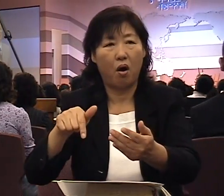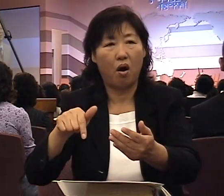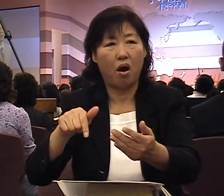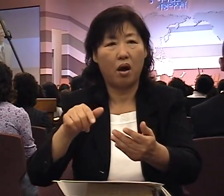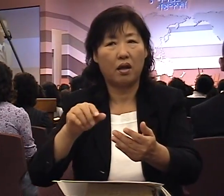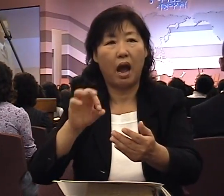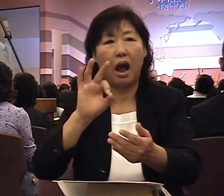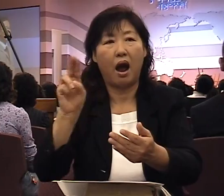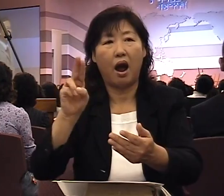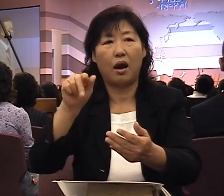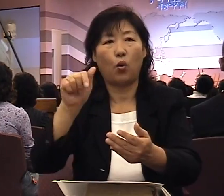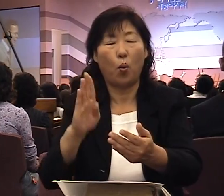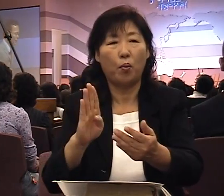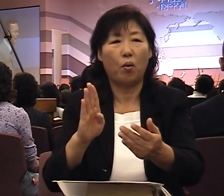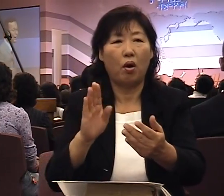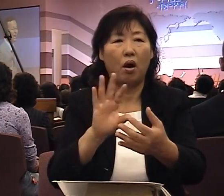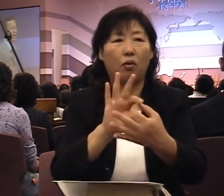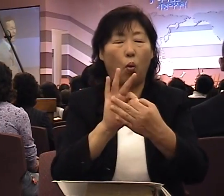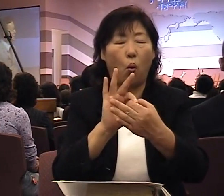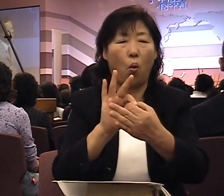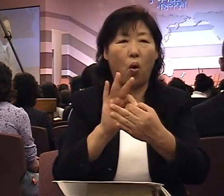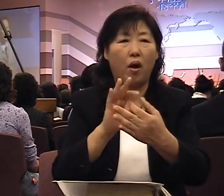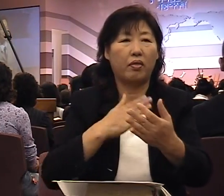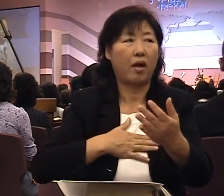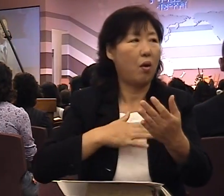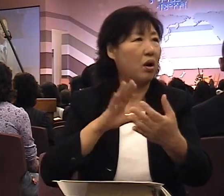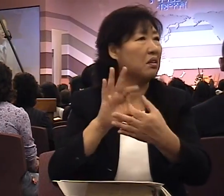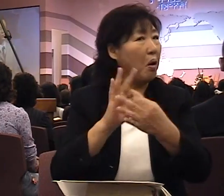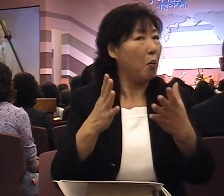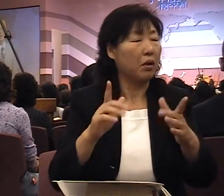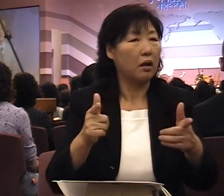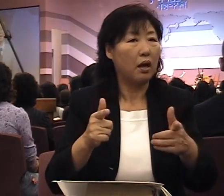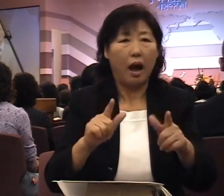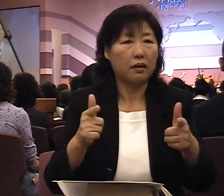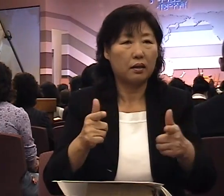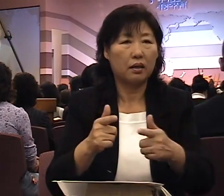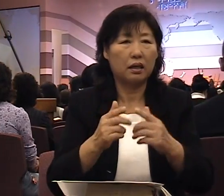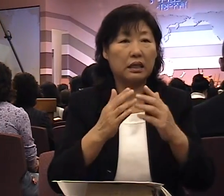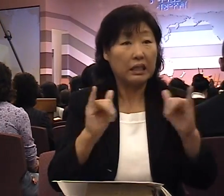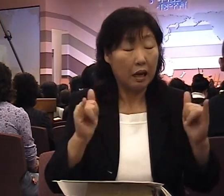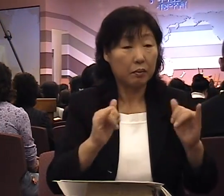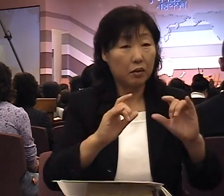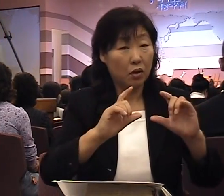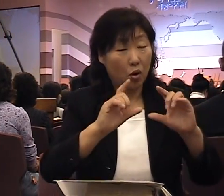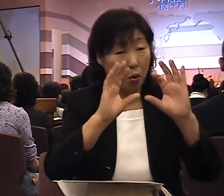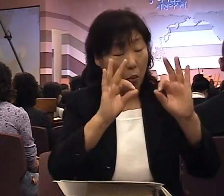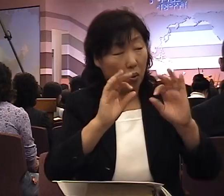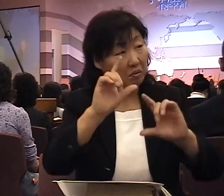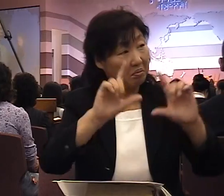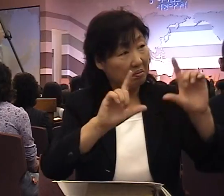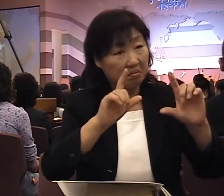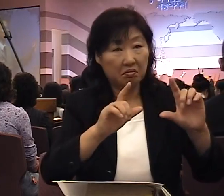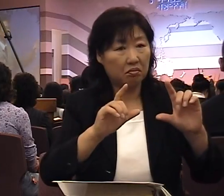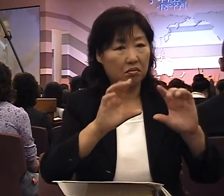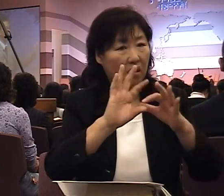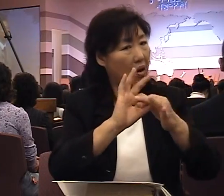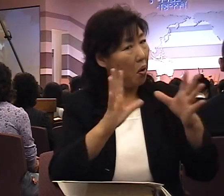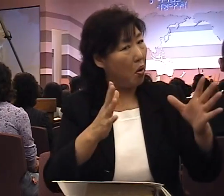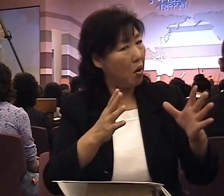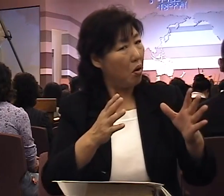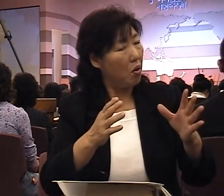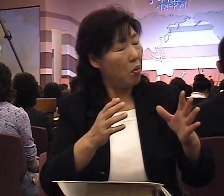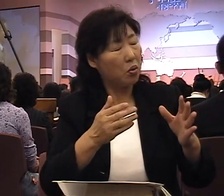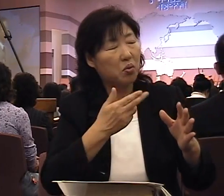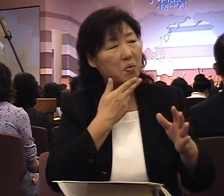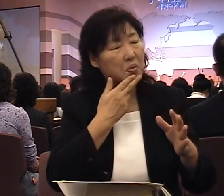아닙니까? 나와는 상관없는 게 아닙니까? 아니라는 것입니다. 우리 인간들이 보기에는 상관없이 보일 수밖에